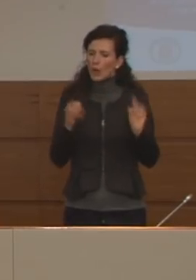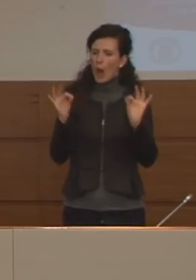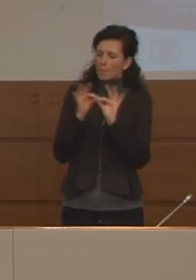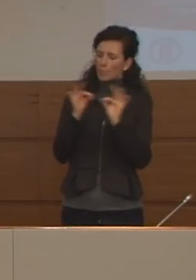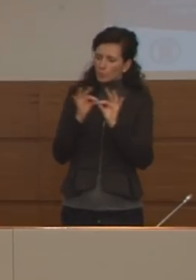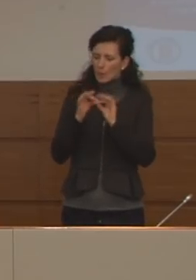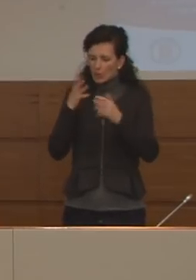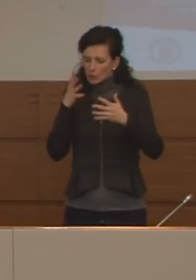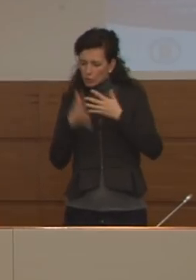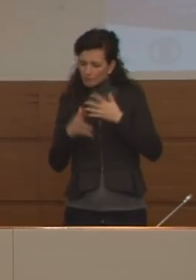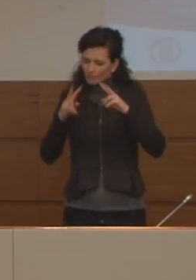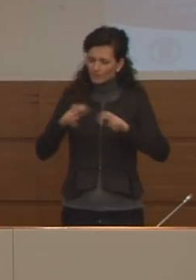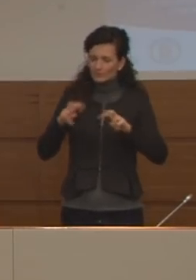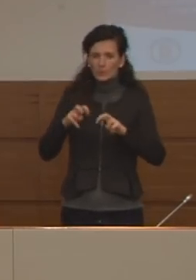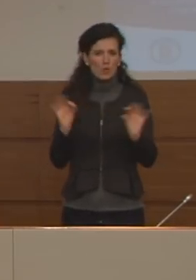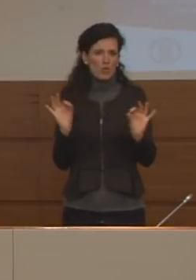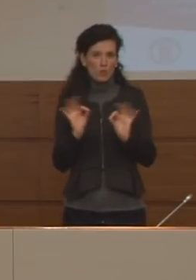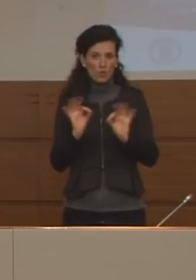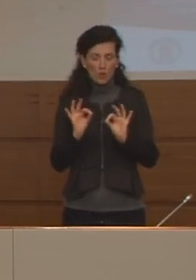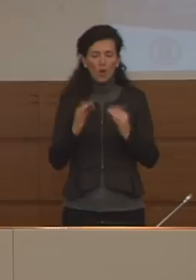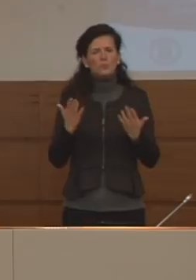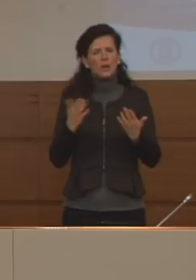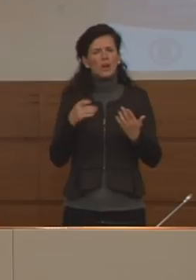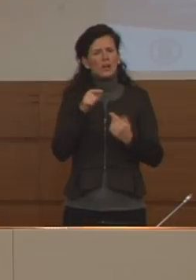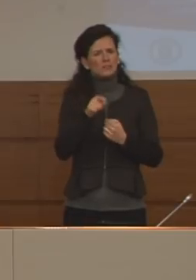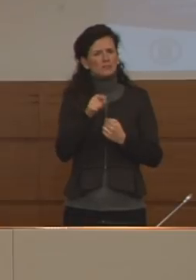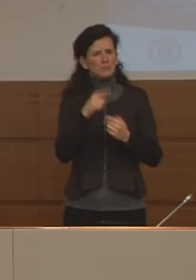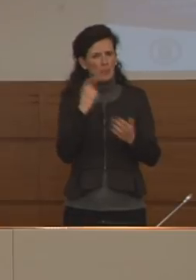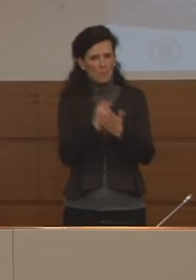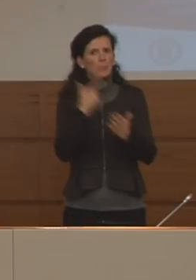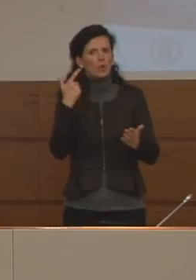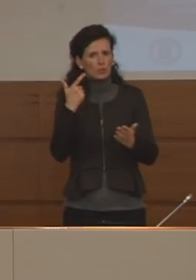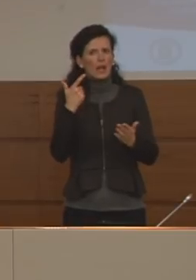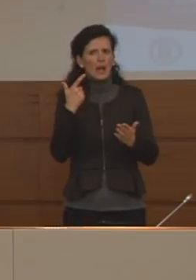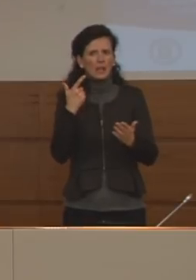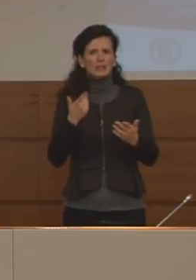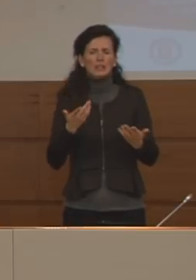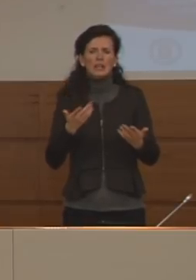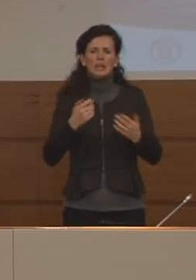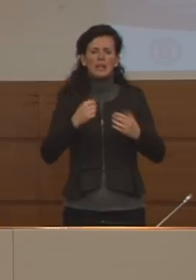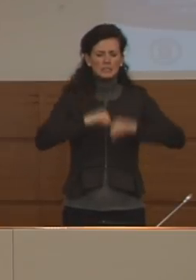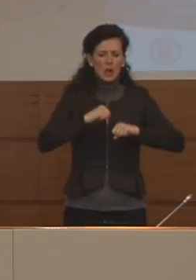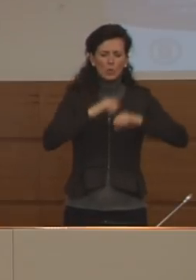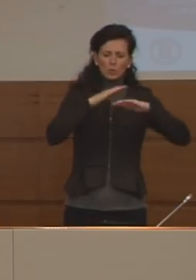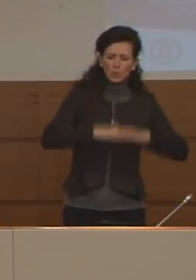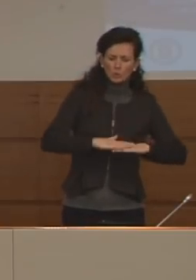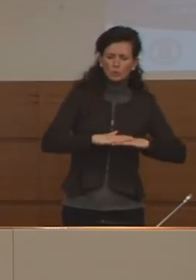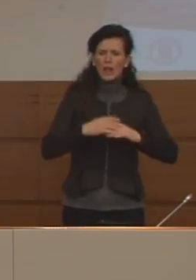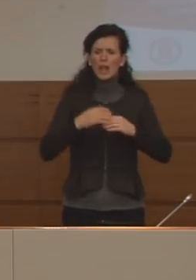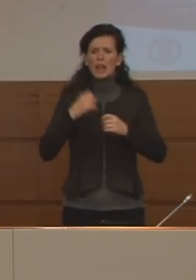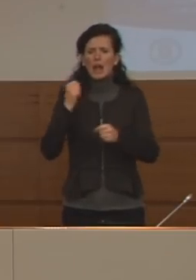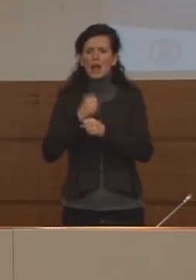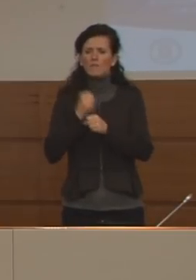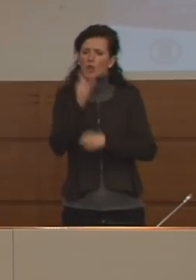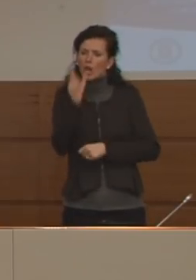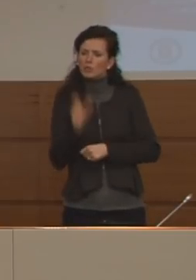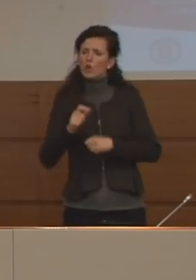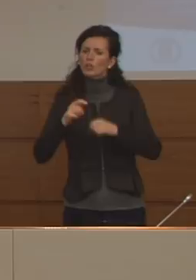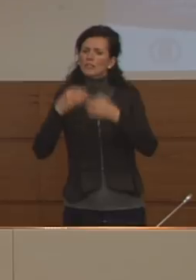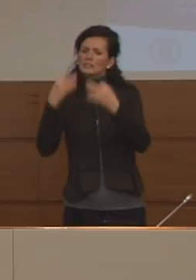ma è un punto estremamente importante cioè la tutela della salute e sicurezza dei lavoratori